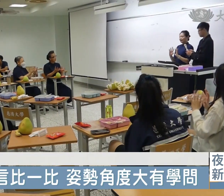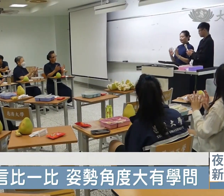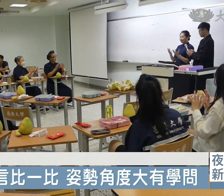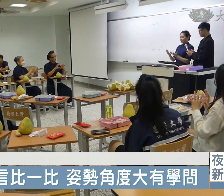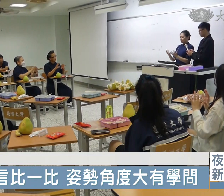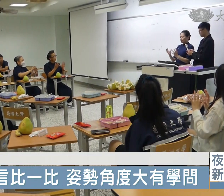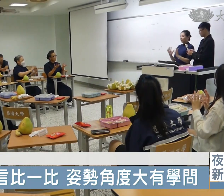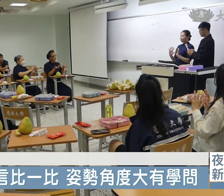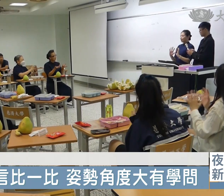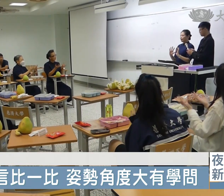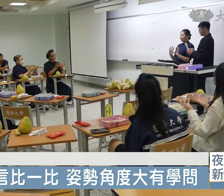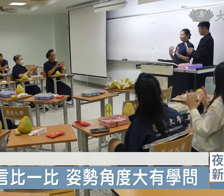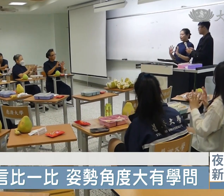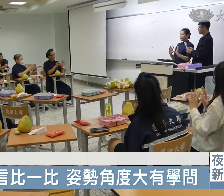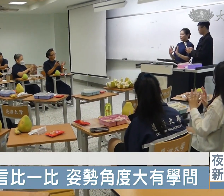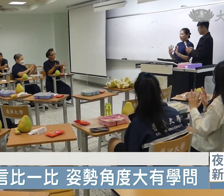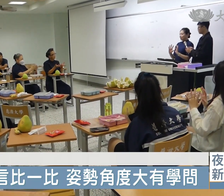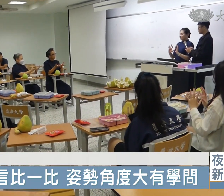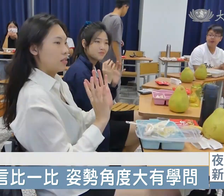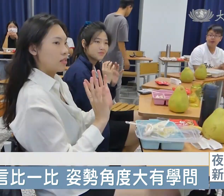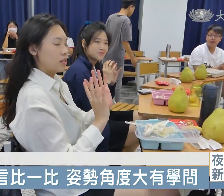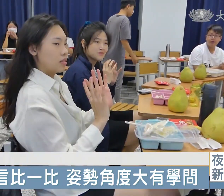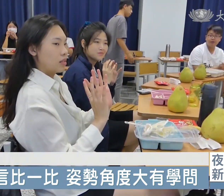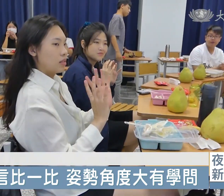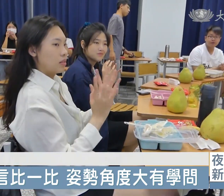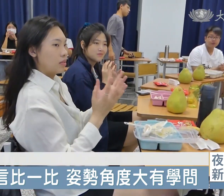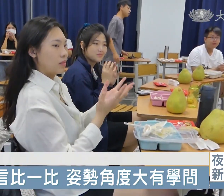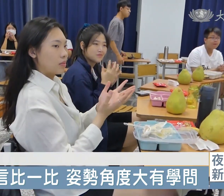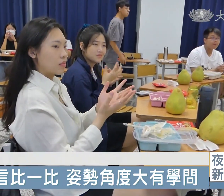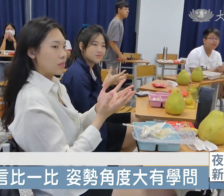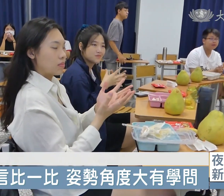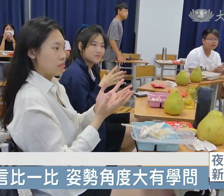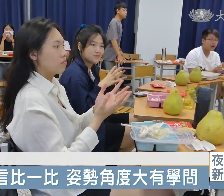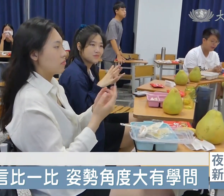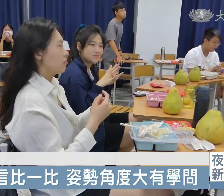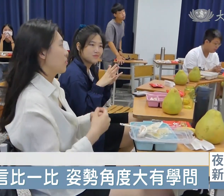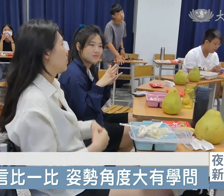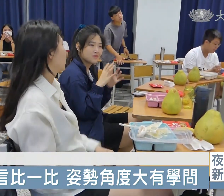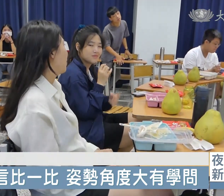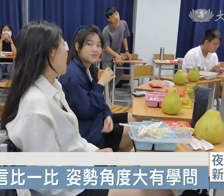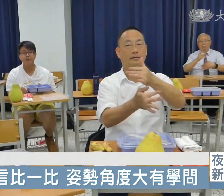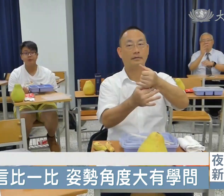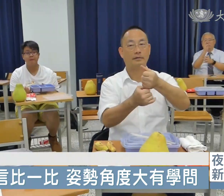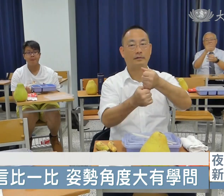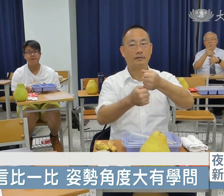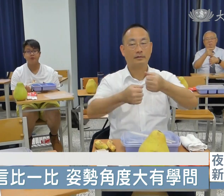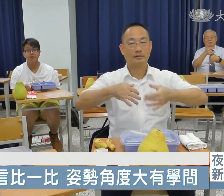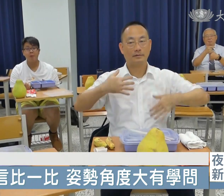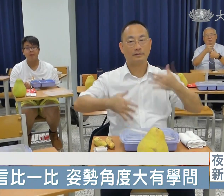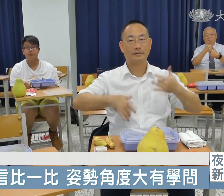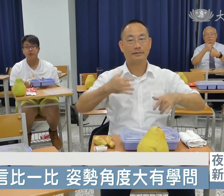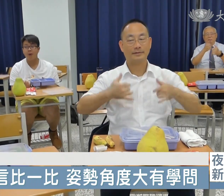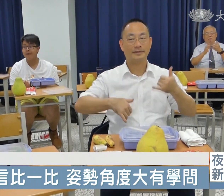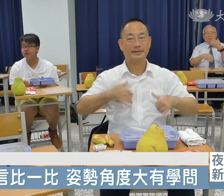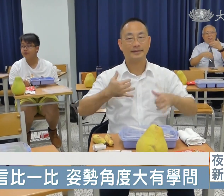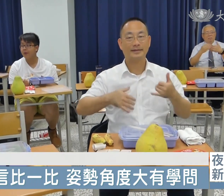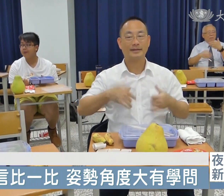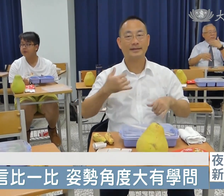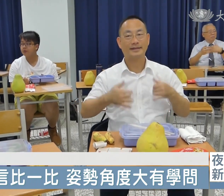语是国际语言，是演员，也是一德妈妈的林佳丽用手语币买通师长学生一起学。